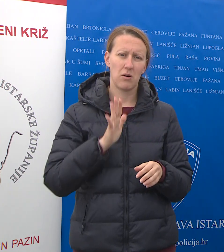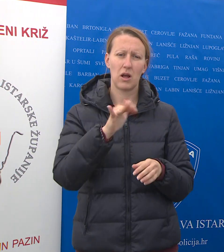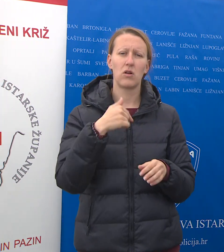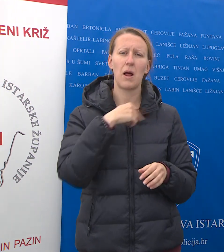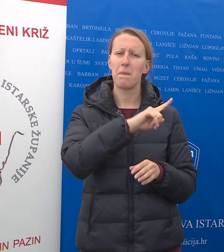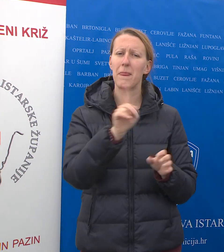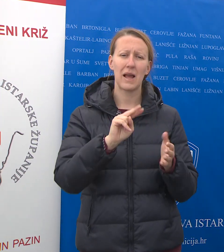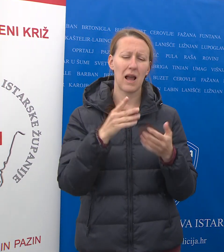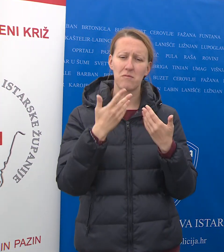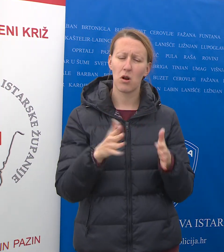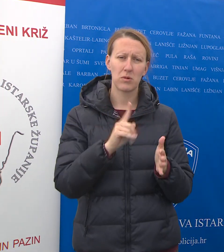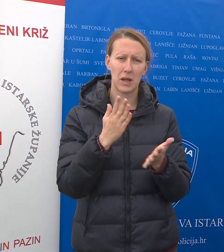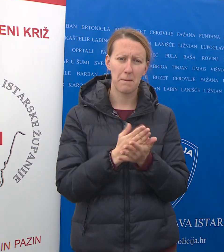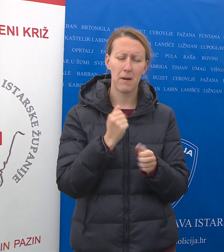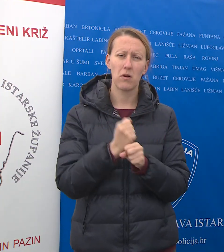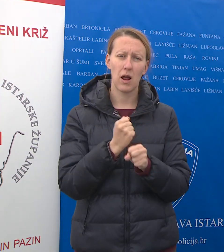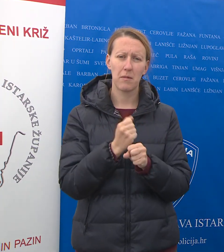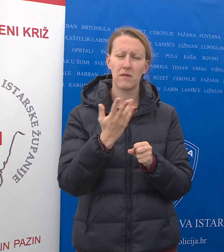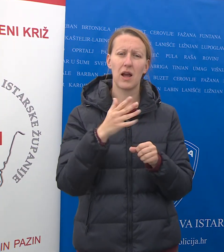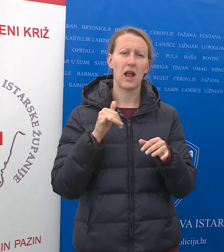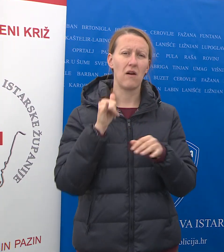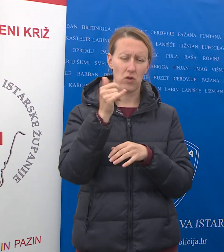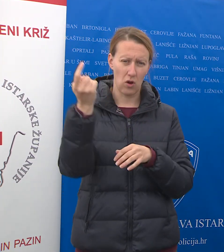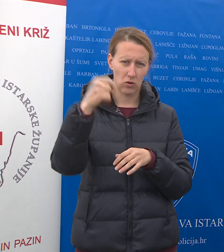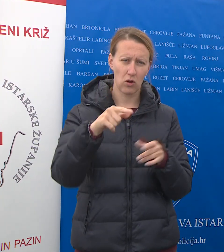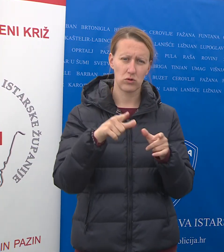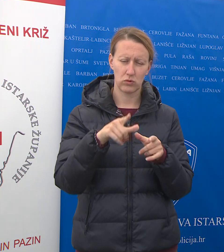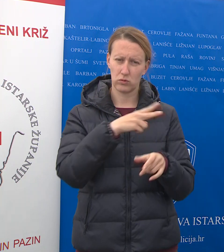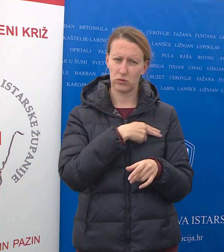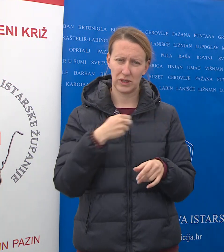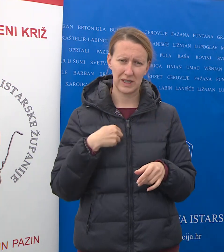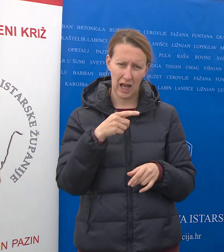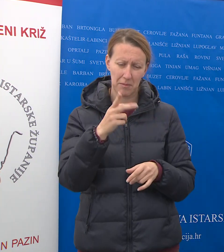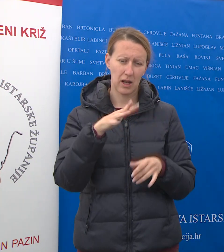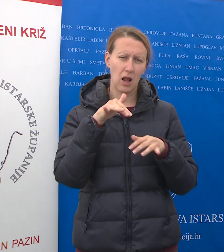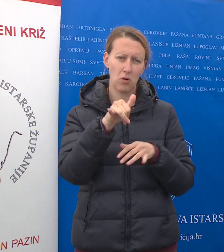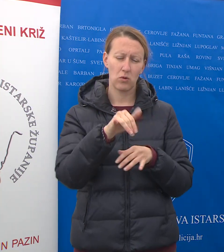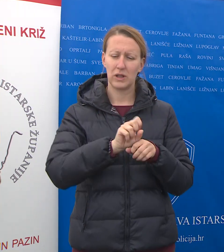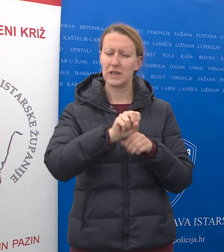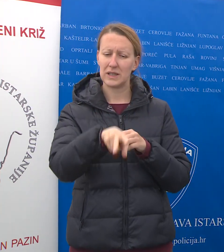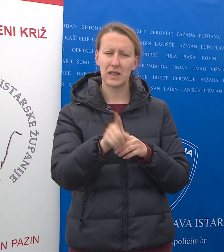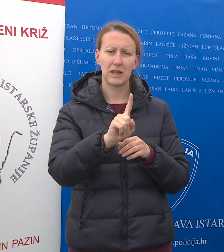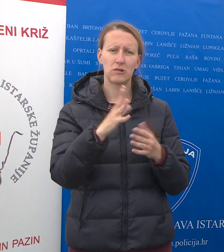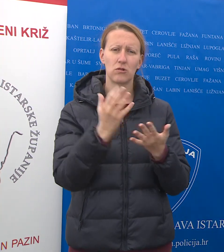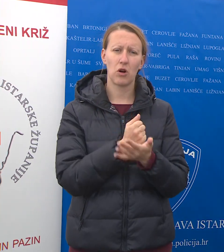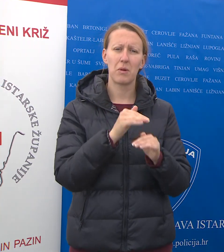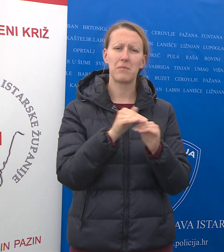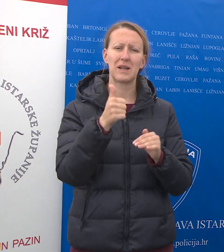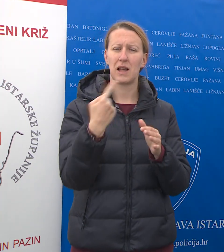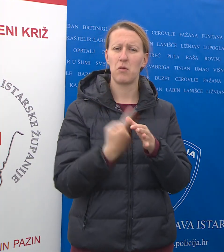da nikakav propust nije bio napravljen kada je avion došao u Zagreb, kada su ljudi s aviona sišli i nisu dobili